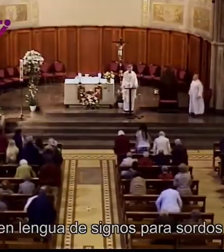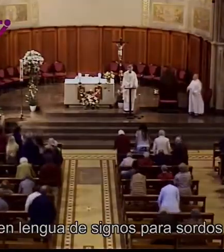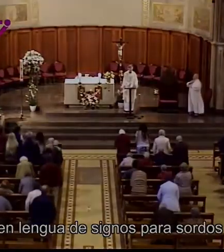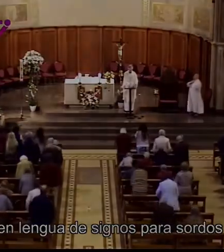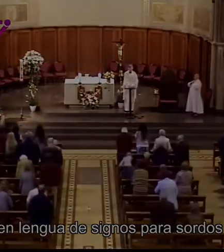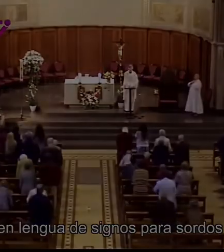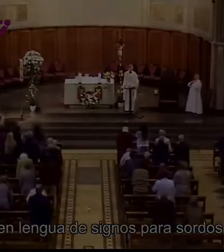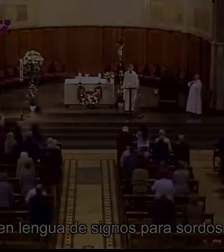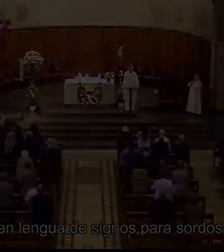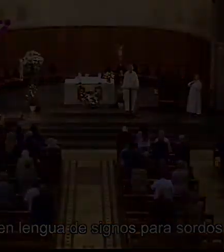¡Gracias! ¡Gracias!